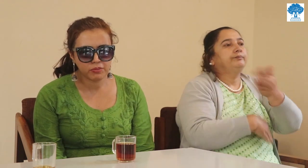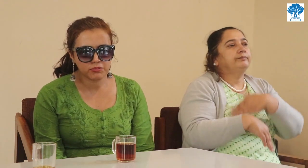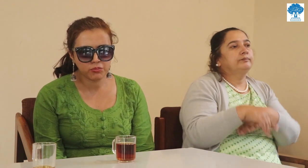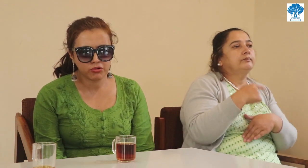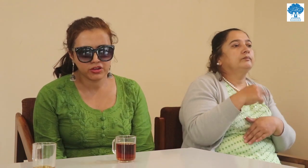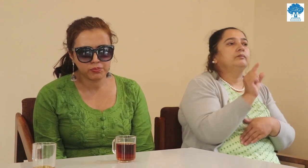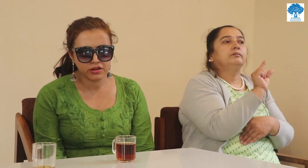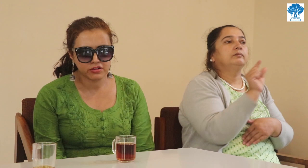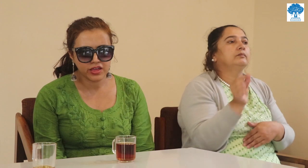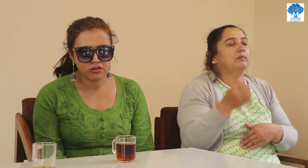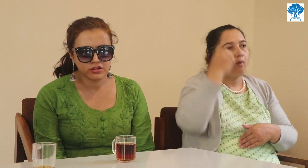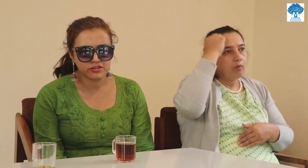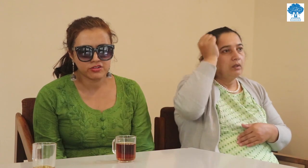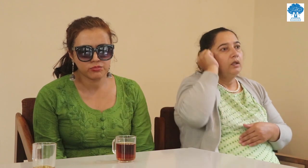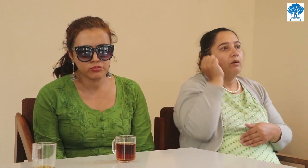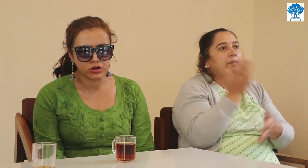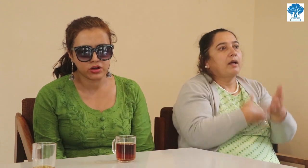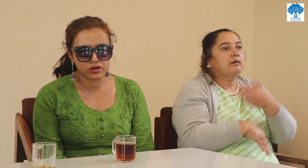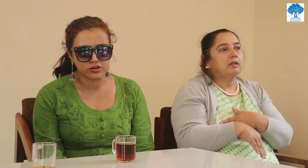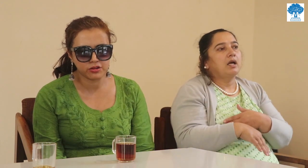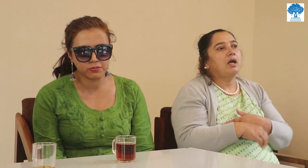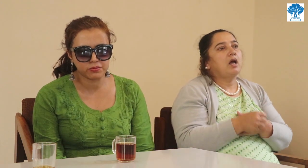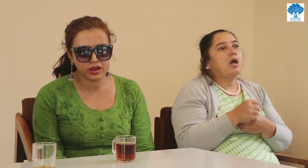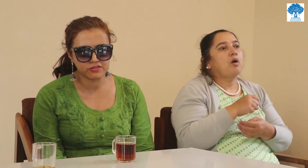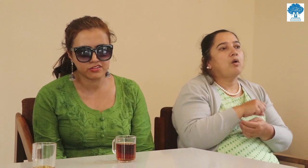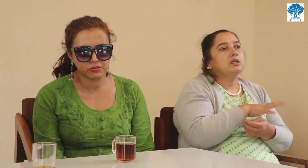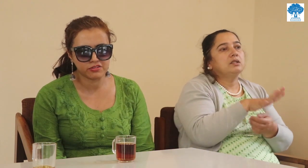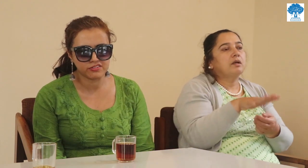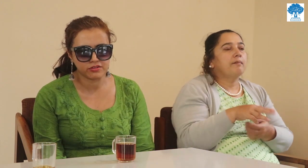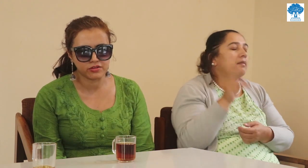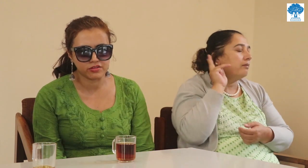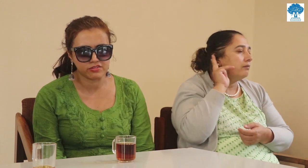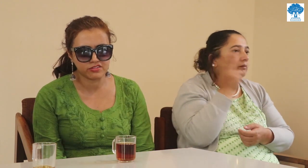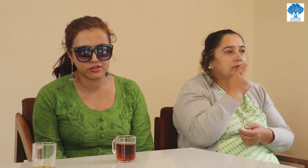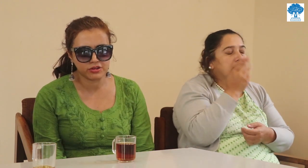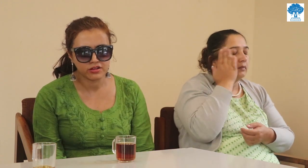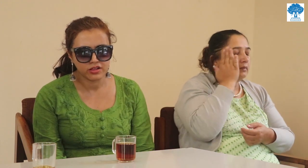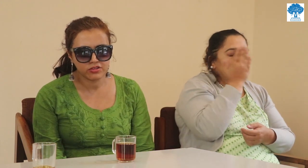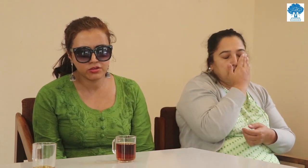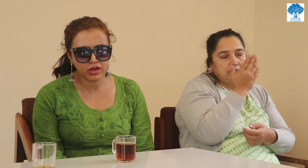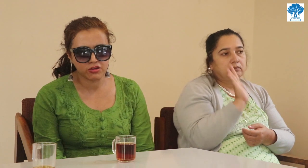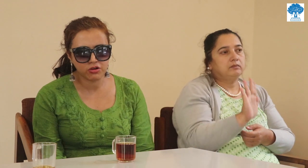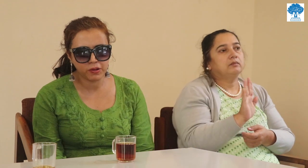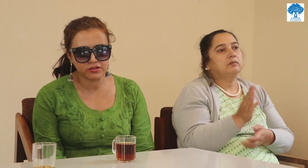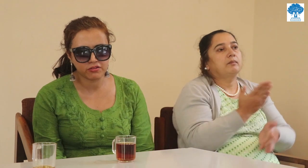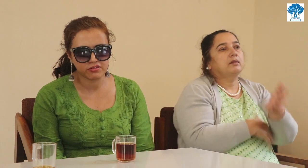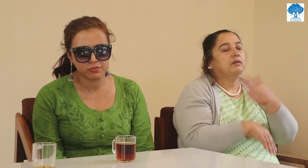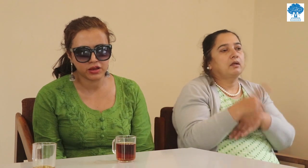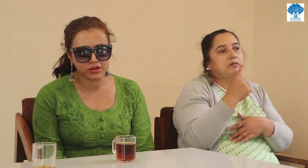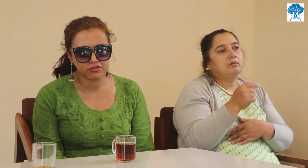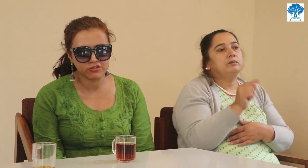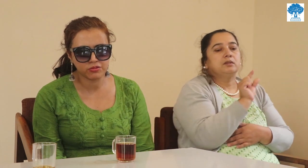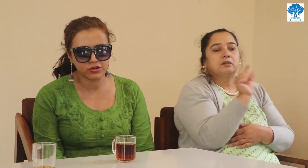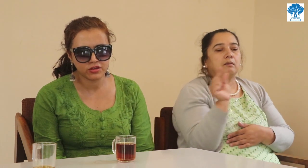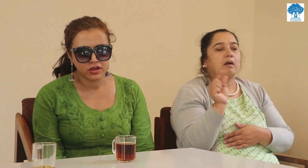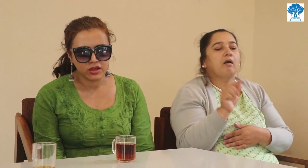अपाङ्गताको सवालमा बौद्धिक अपाङ्गता अटिजम डेफ ब्लाइन्ड श्रवण दृष्टिविहीन यी खालको अपाङ्गताको